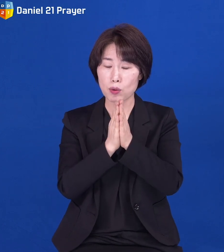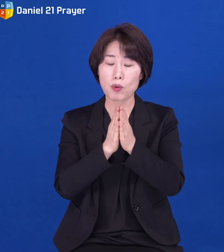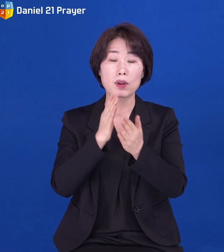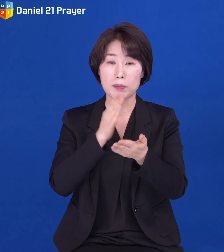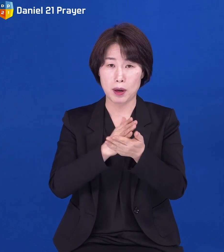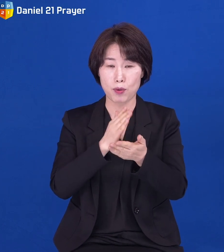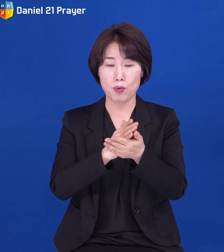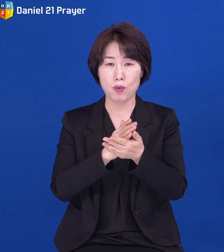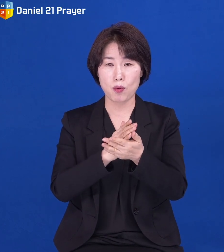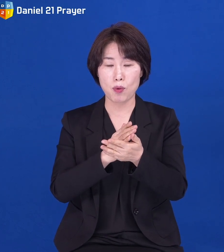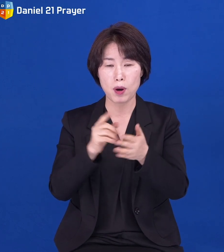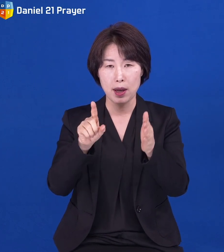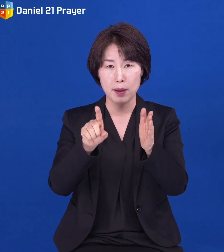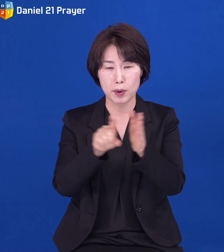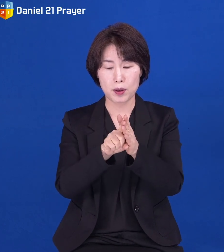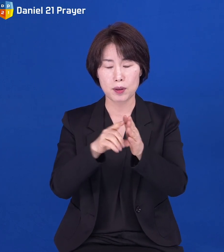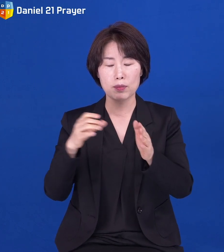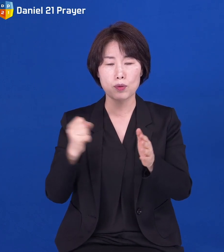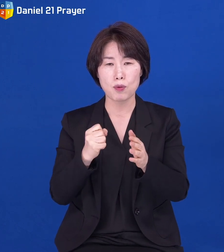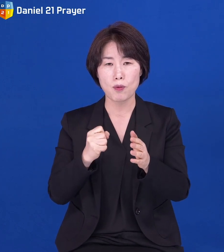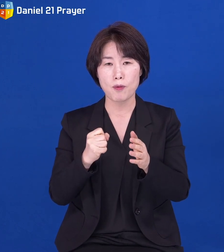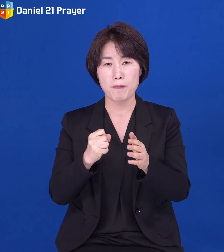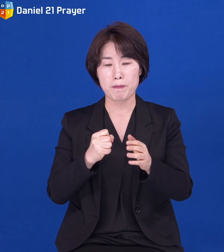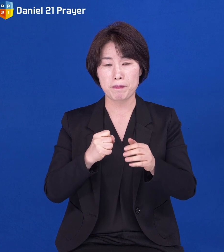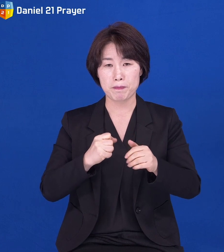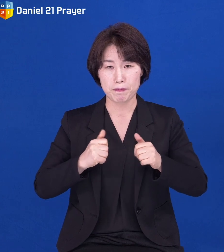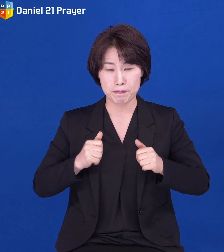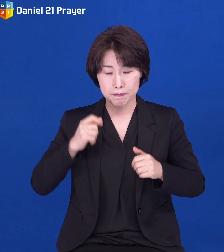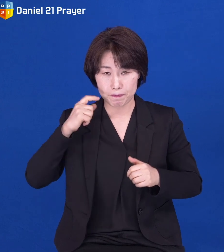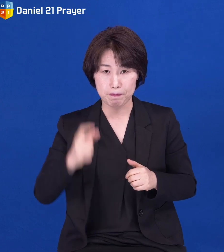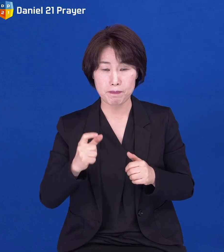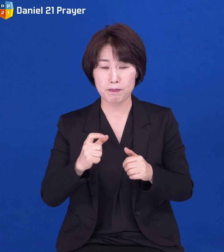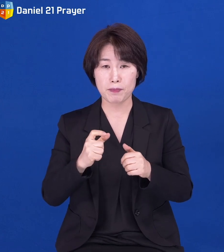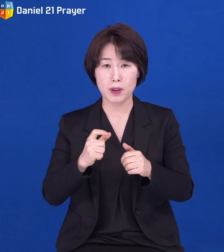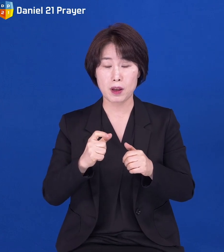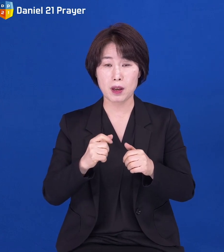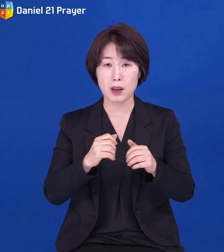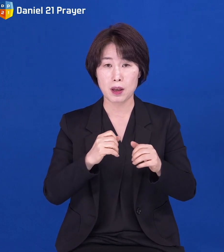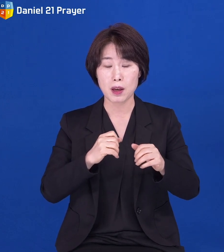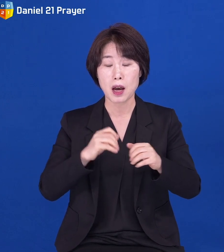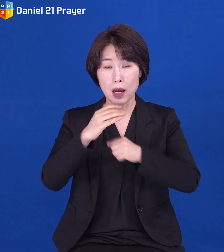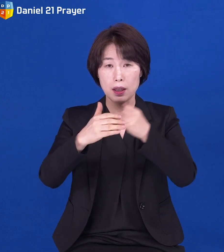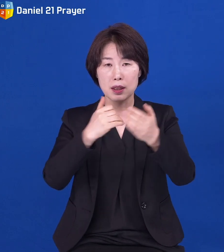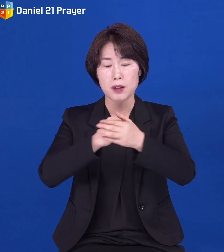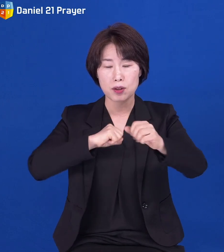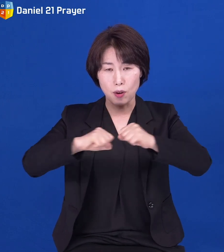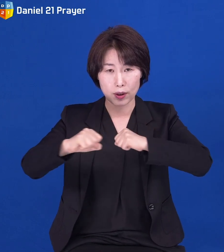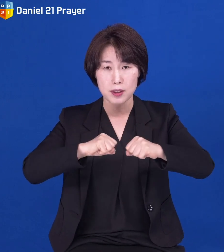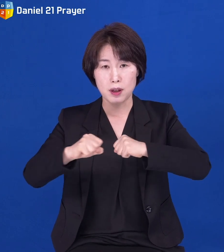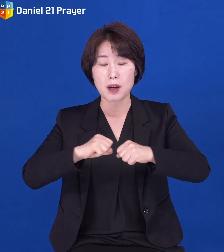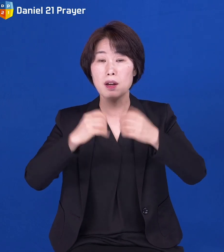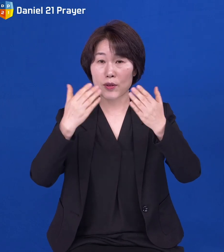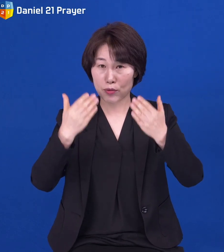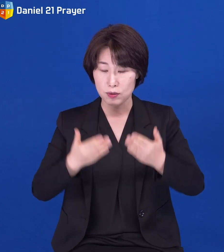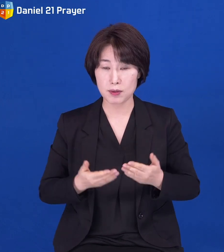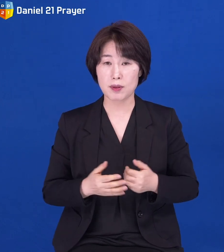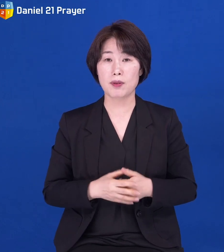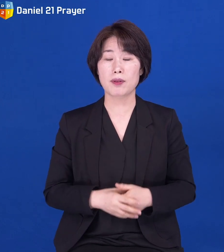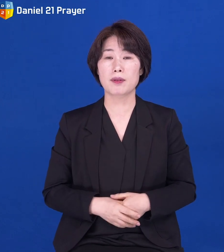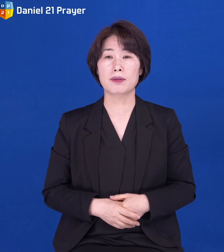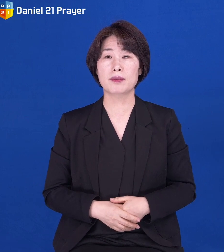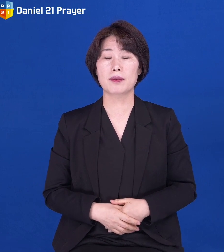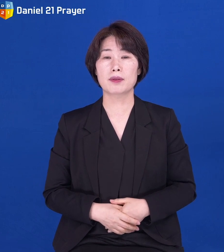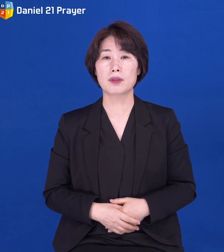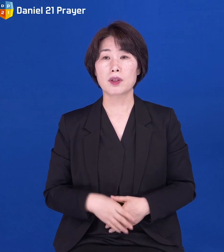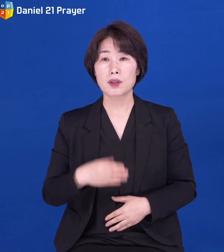했더니 하나님이 정말 역사를 하시더라고요. 제가 준비를 그렇게 잘하지도 않았는데 막 신들린 것처럼 연기를 하게 막 되는 거예요.